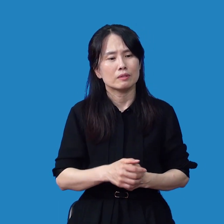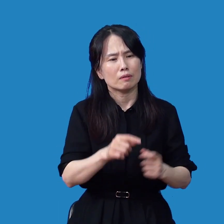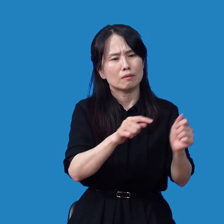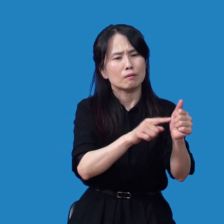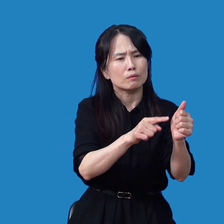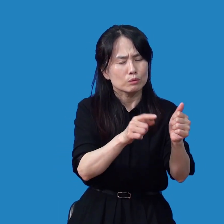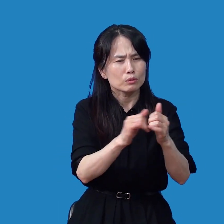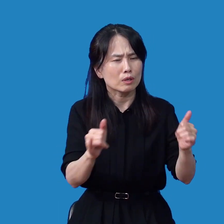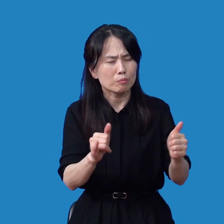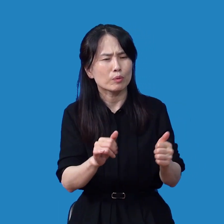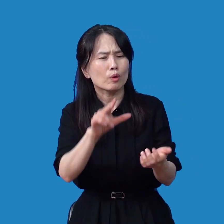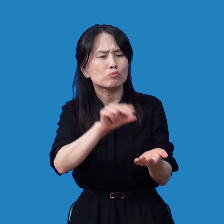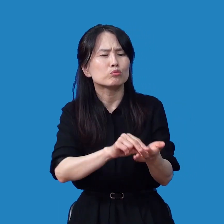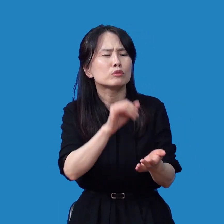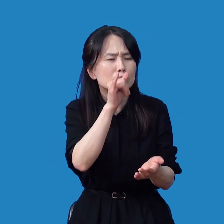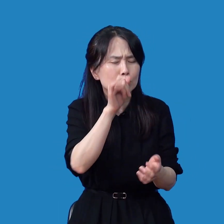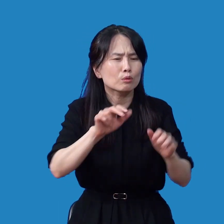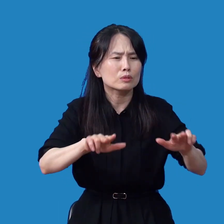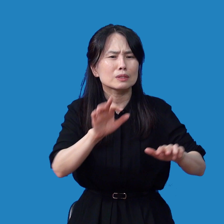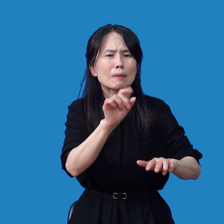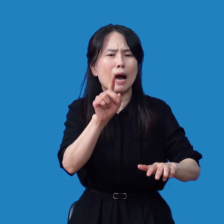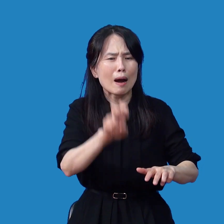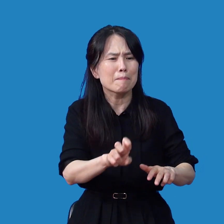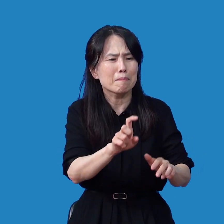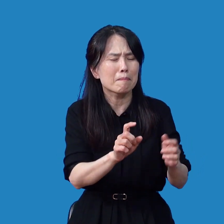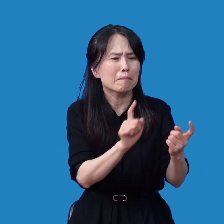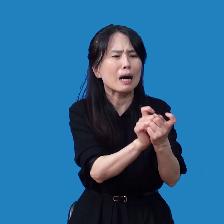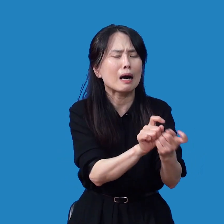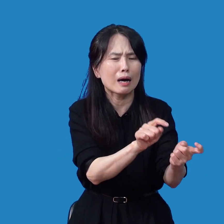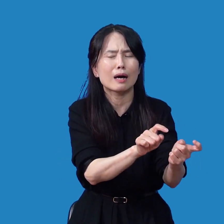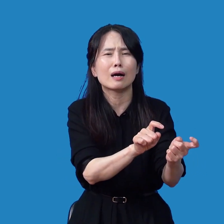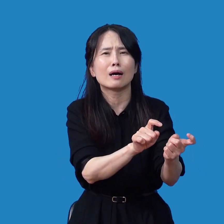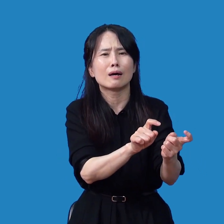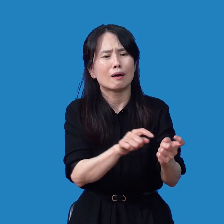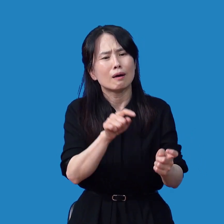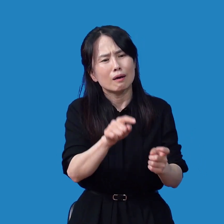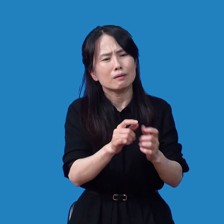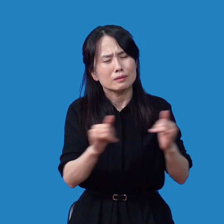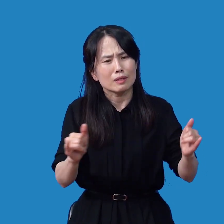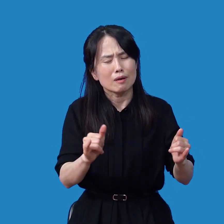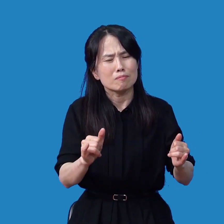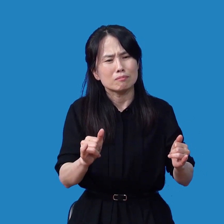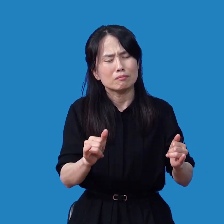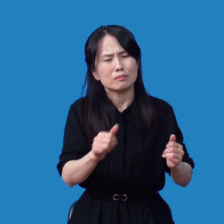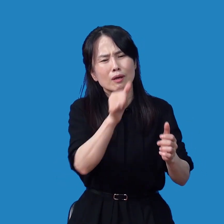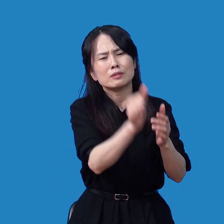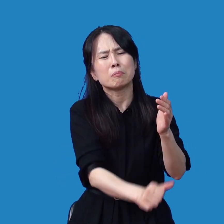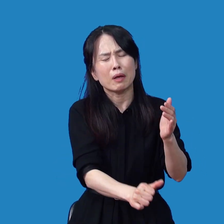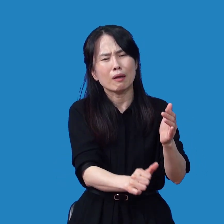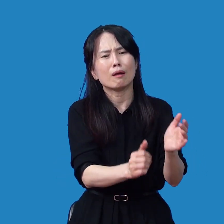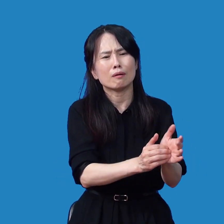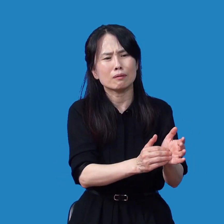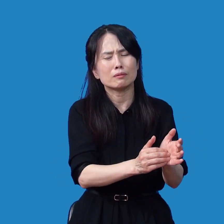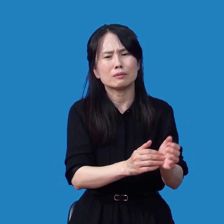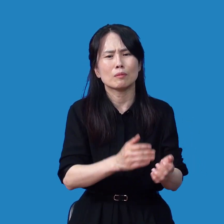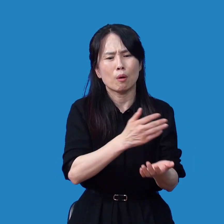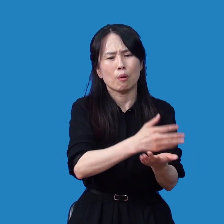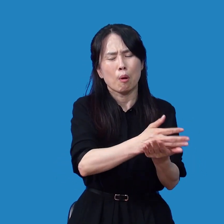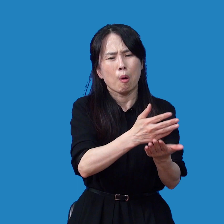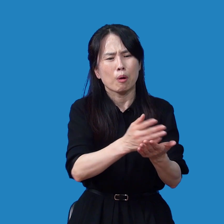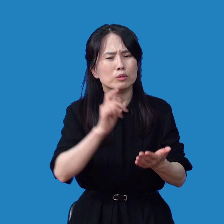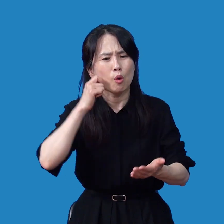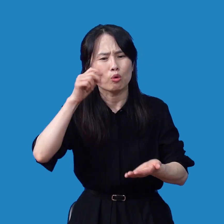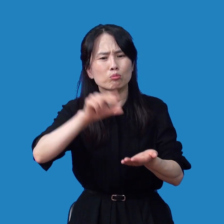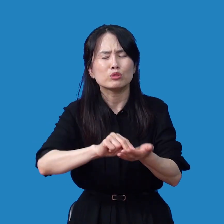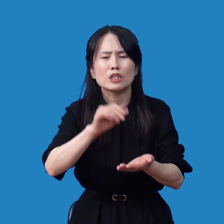문제가 있습니다. 지금 암이라고 합니다. 그 사람이 완전히 실패했다고 합니다. 이런 어려운 문제가